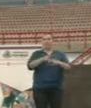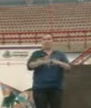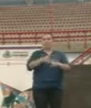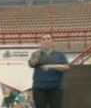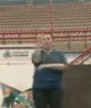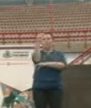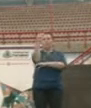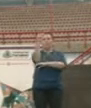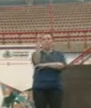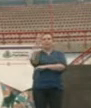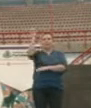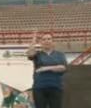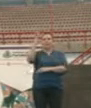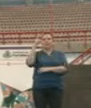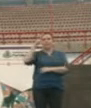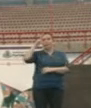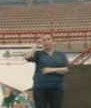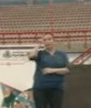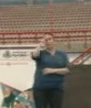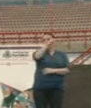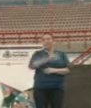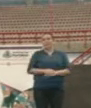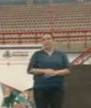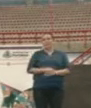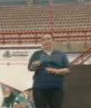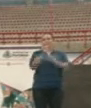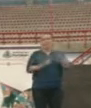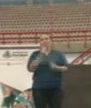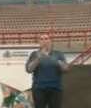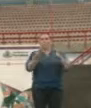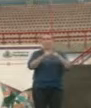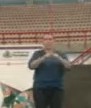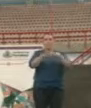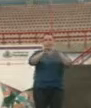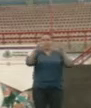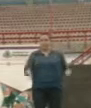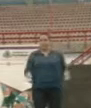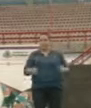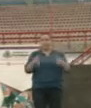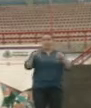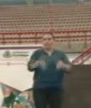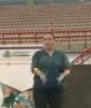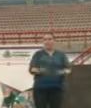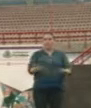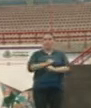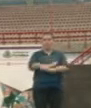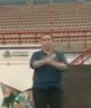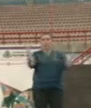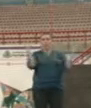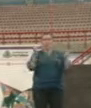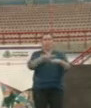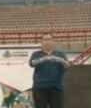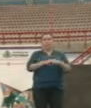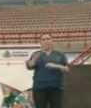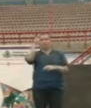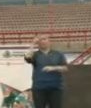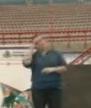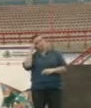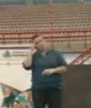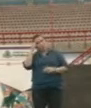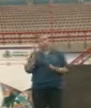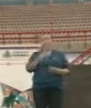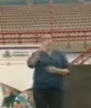madeira lá é raro. Então tu arranjar madeira para fazer uma cadeira, fazer uma mesa, fazer uma cama, quase impossível. Então tu dorme no tapete. Agora o